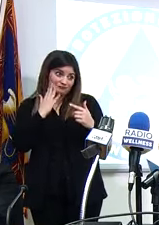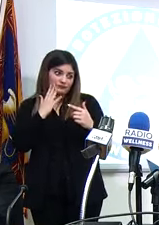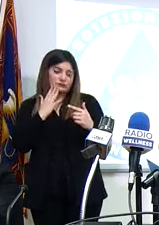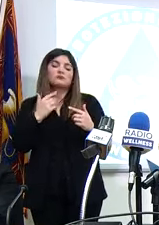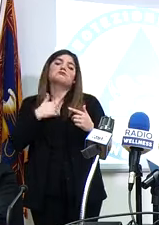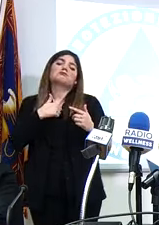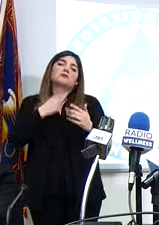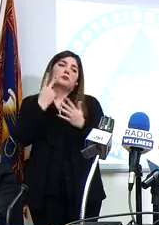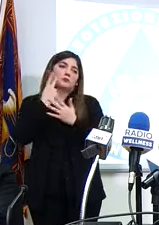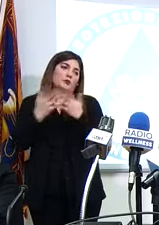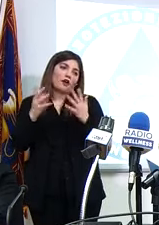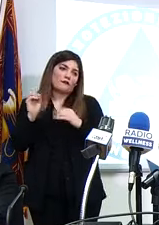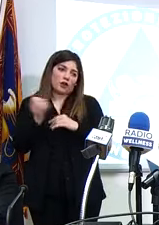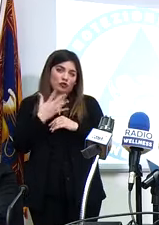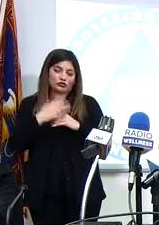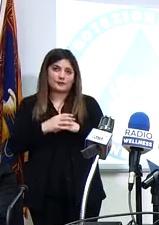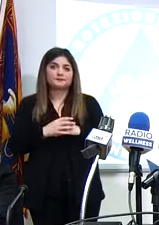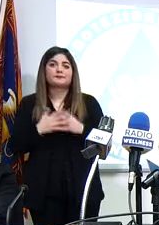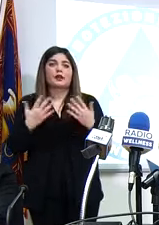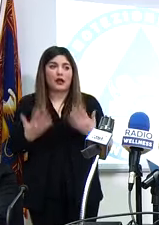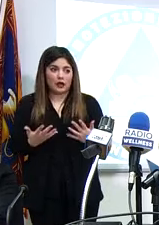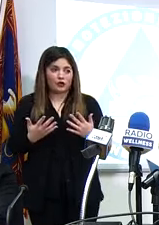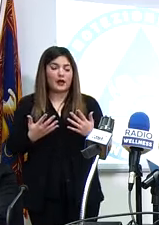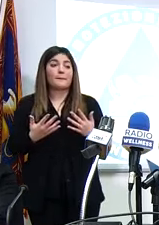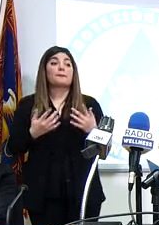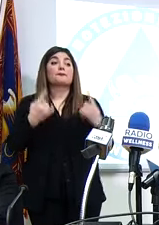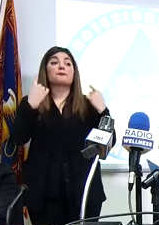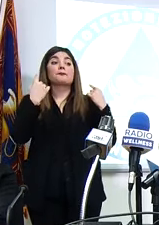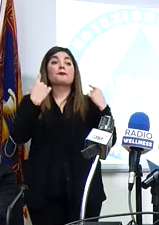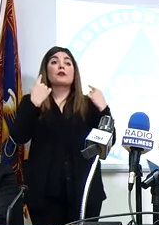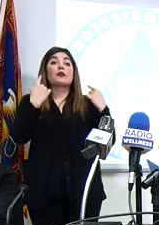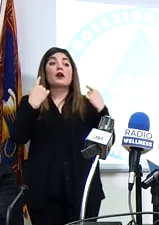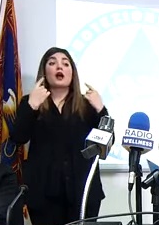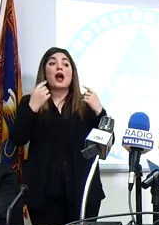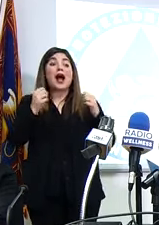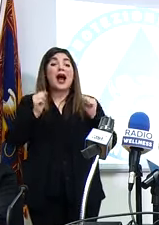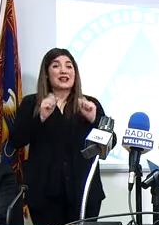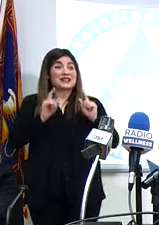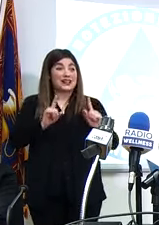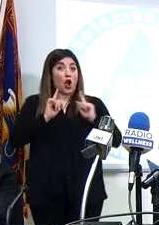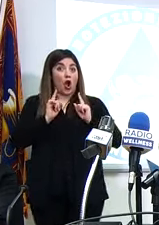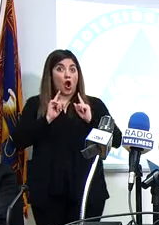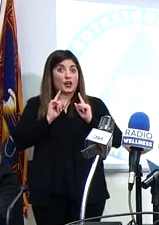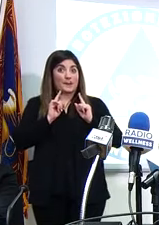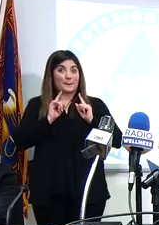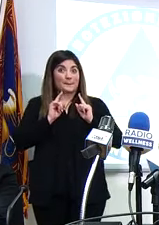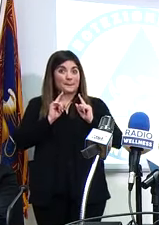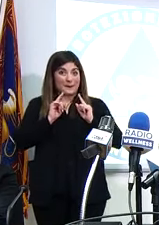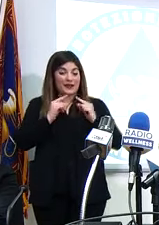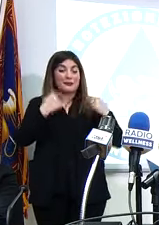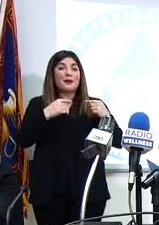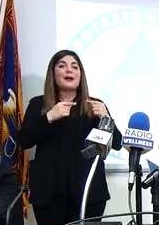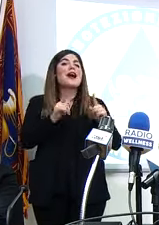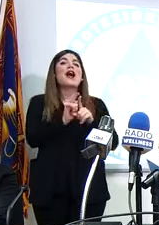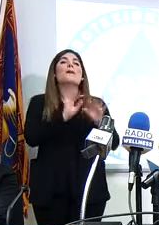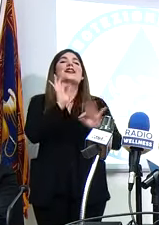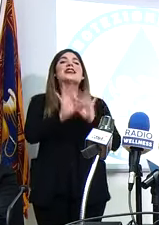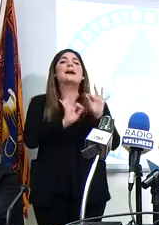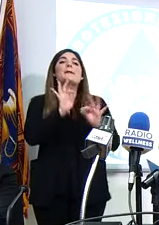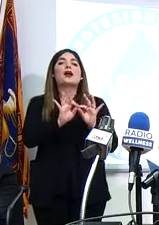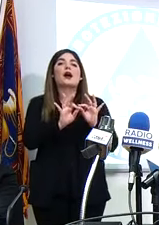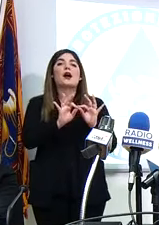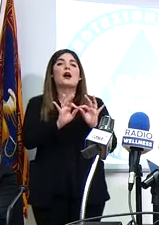lapidario. Gli anticorpi monoclonali sono terapia, anche se sono anticorpi, che è la stessa arma che viene usata dai vaccini. I vaccini inducono